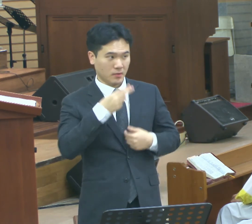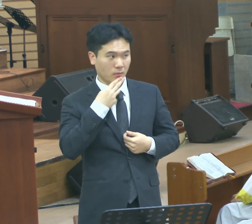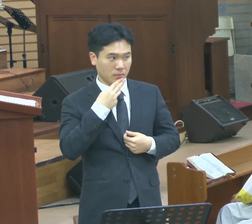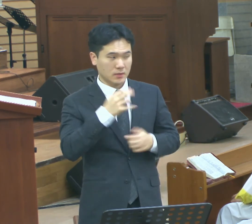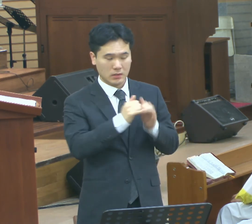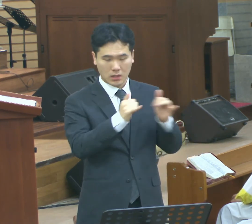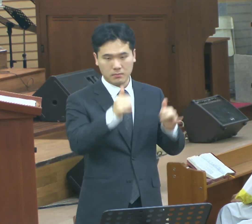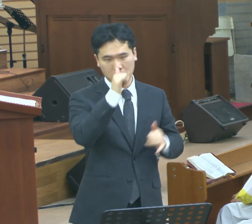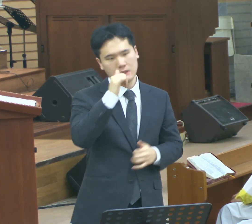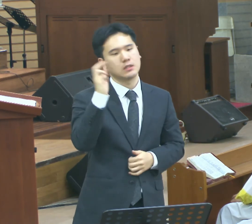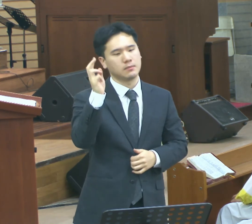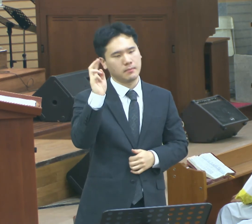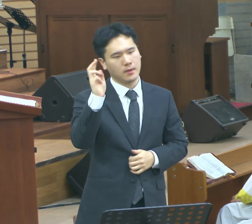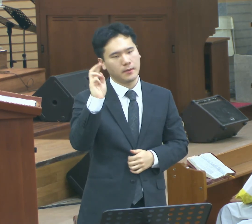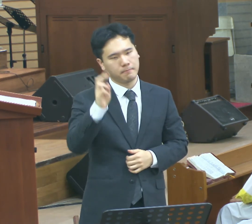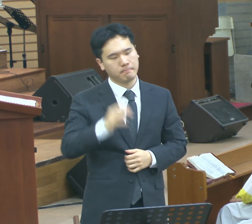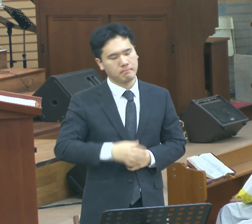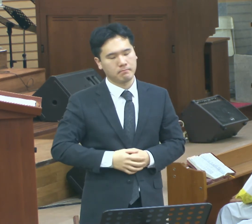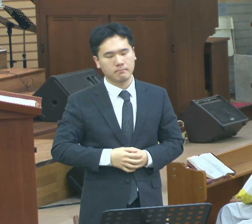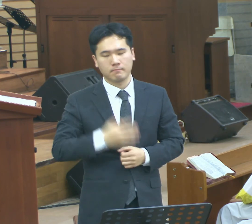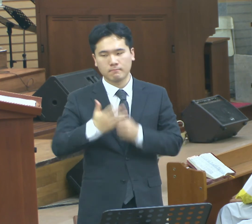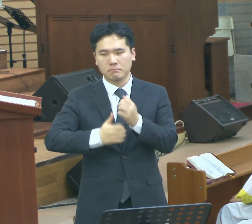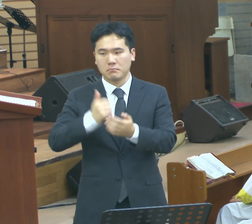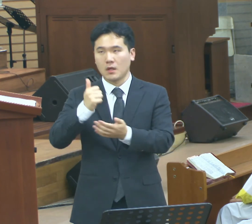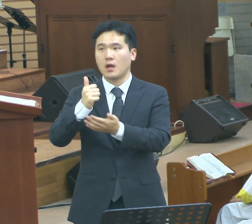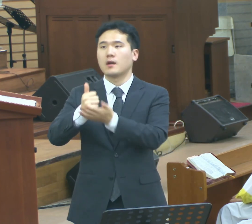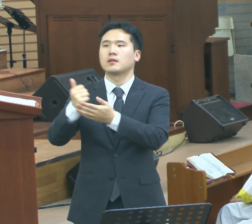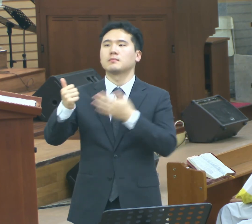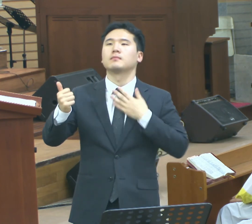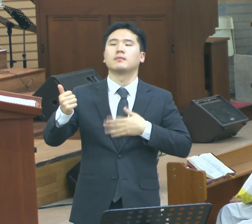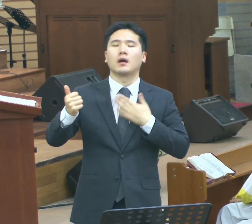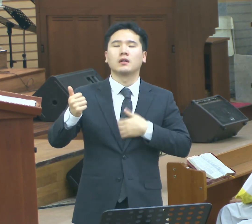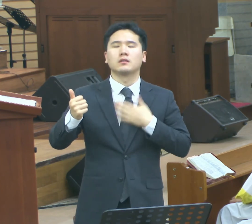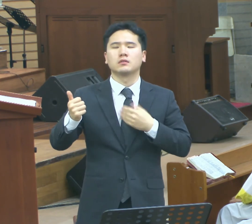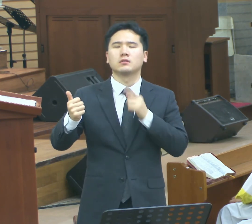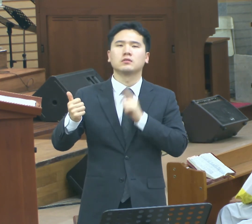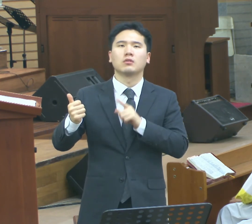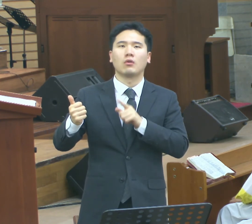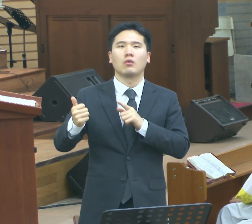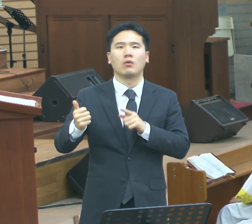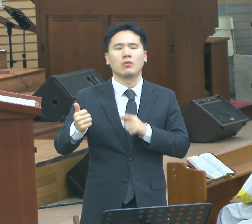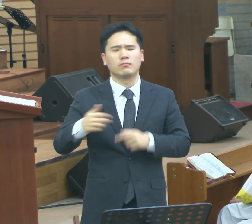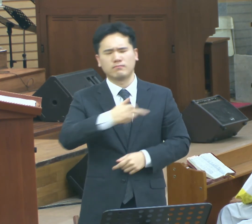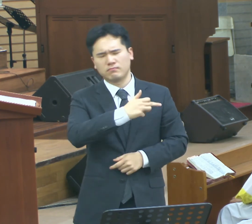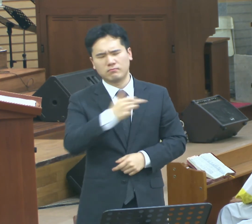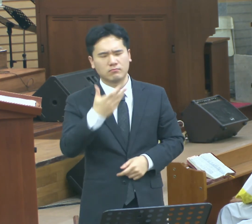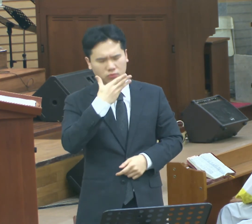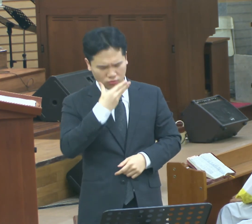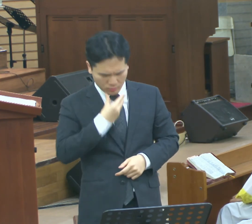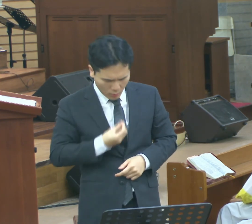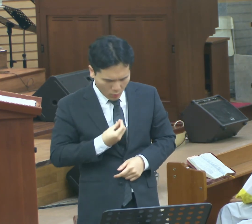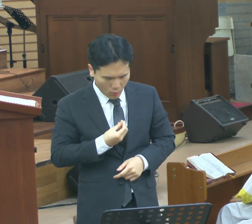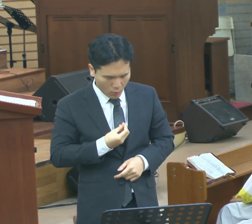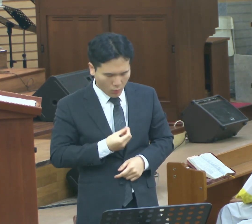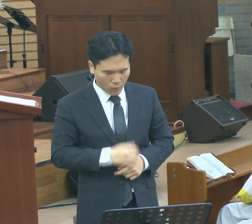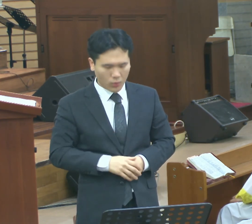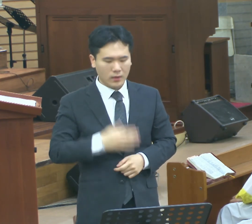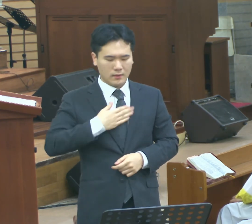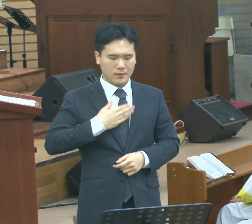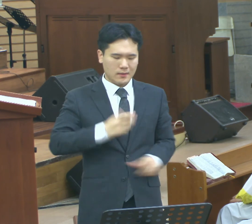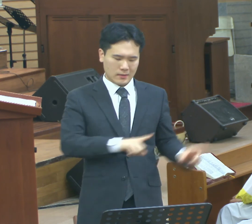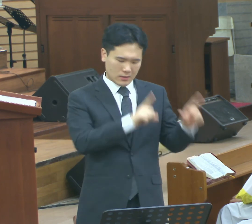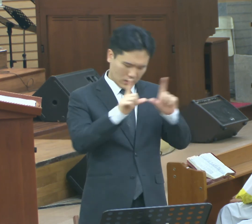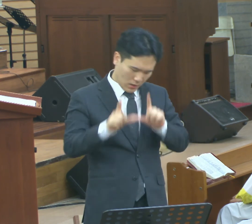계시겠지만, 야, 하나님을 알고 있다는 게 얼마나 큰 축복인가. 내 삶이 지금 힘들다